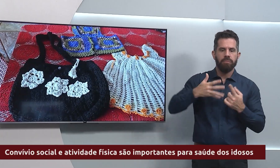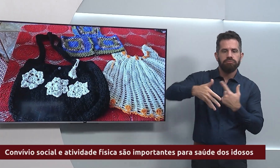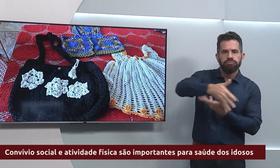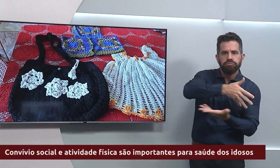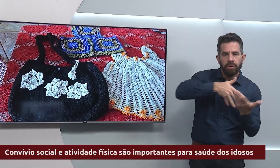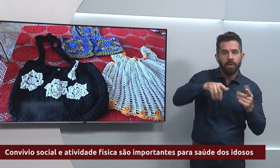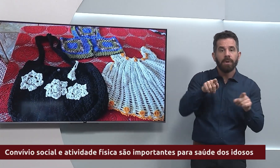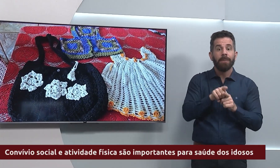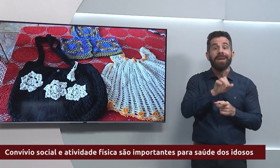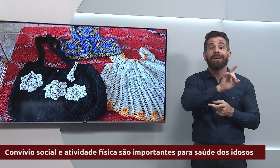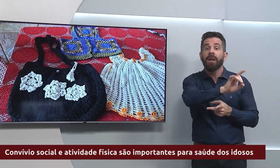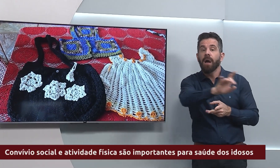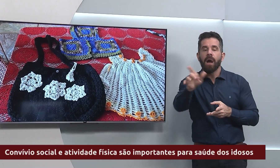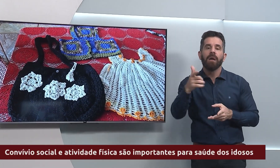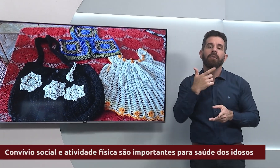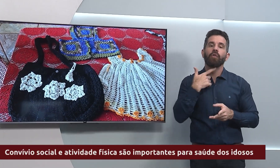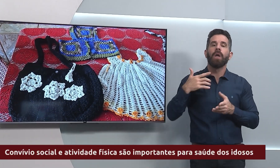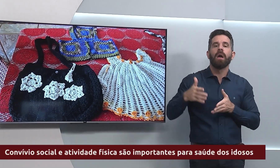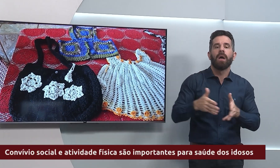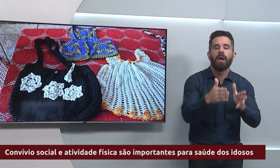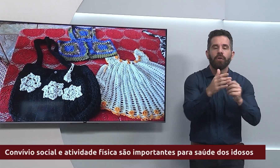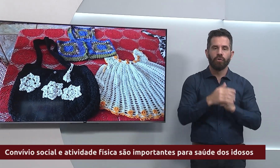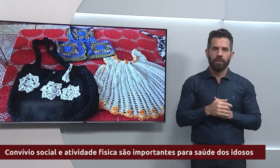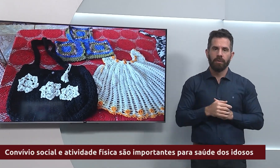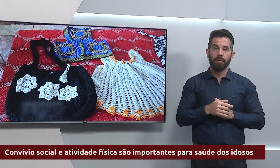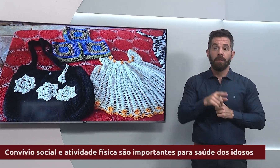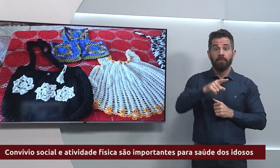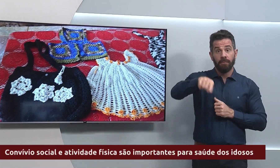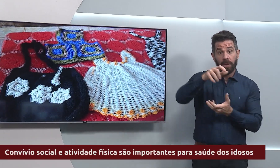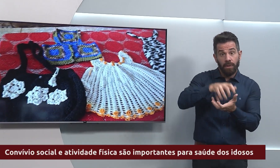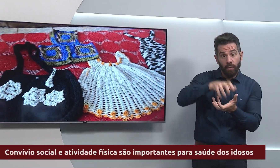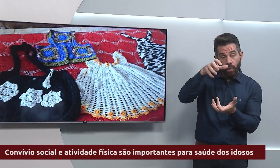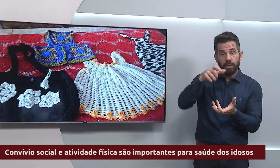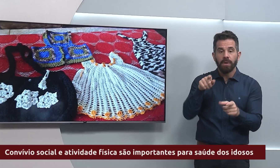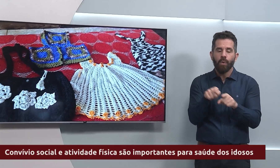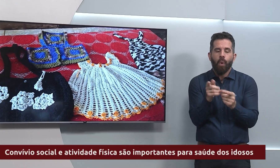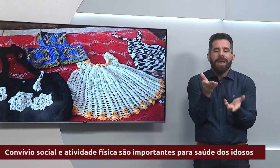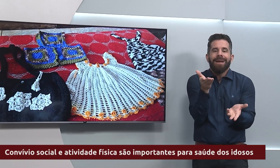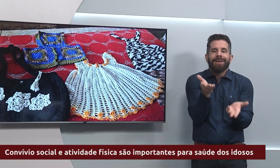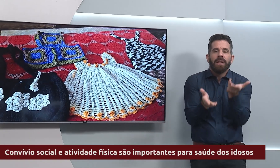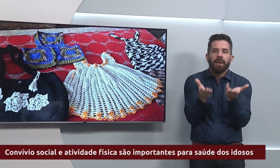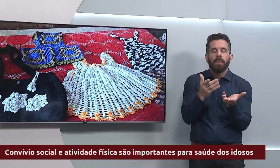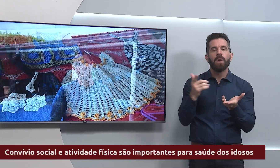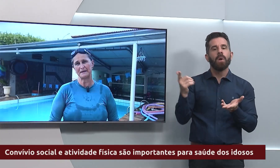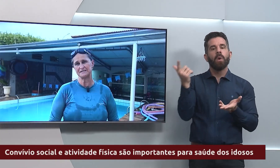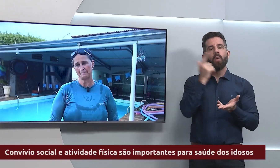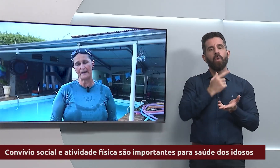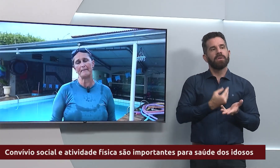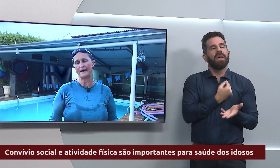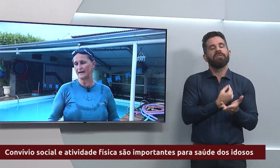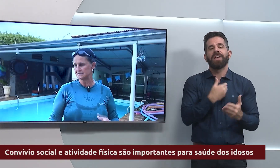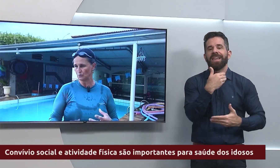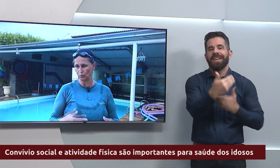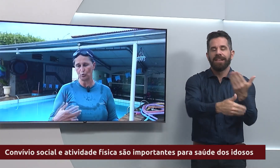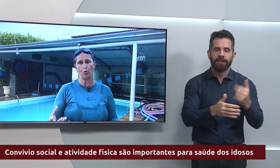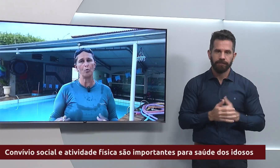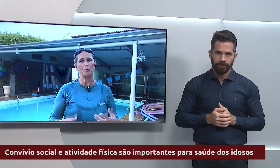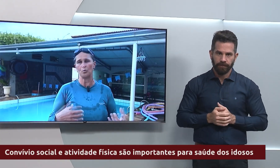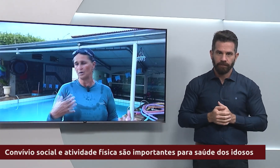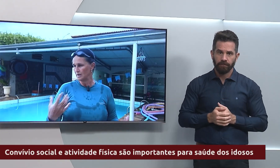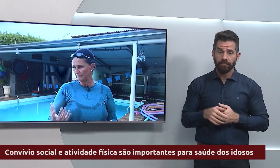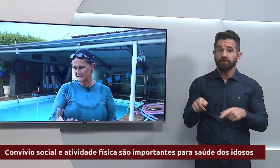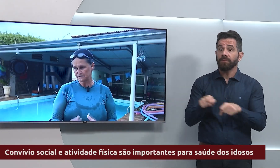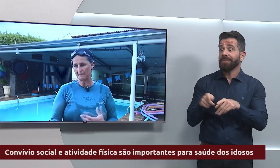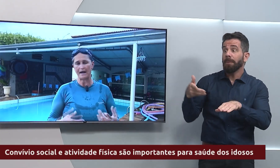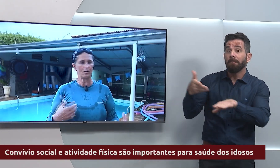caminho. Para muitos idosos, manter esse aspecto equilibrado é o que garante dias mais leves. Participar mais, ter um